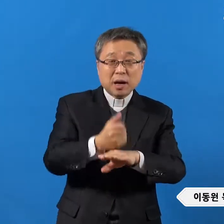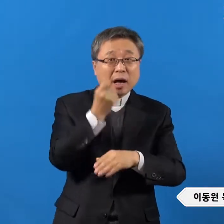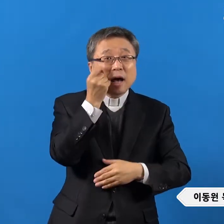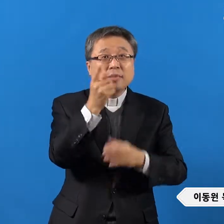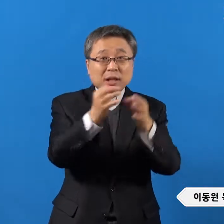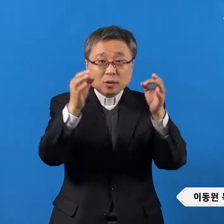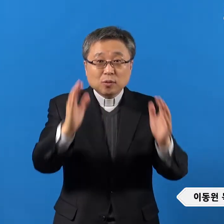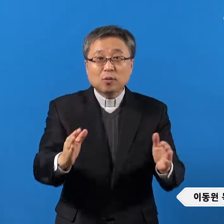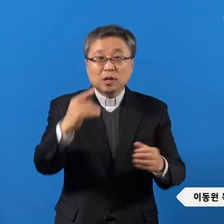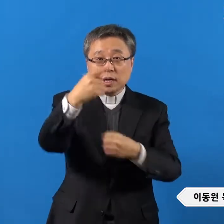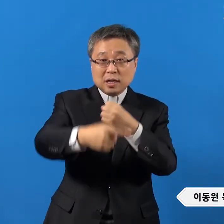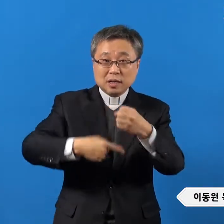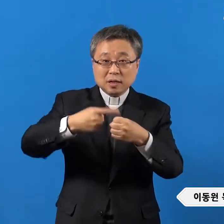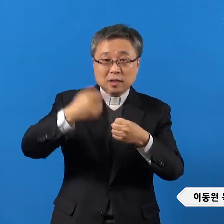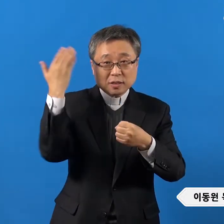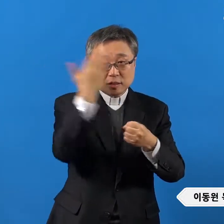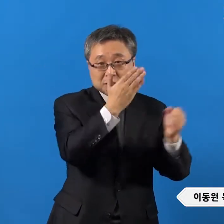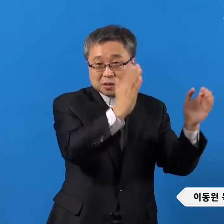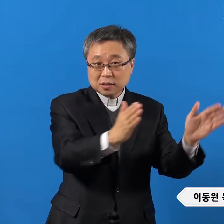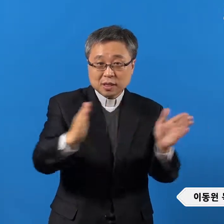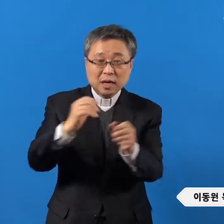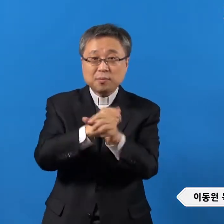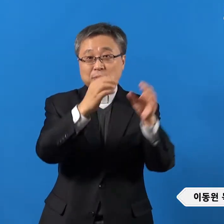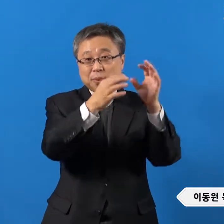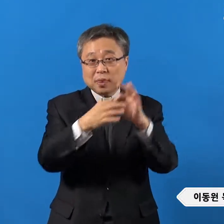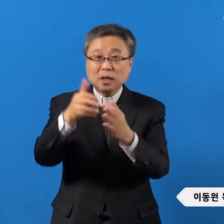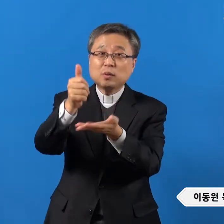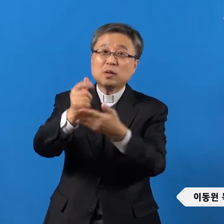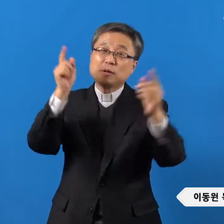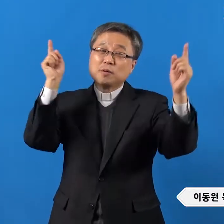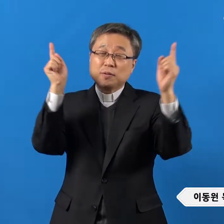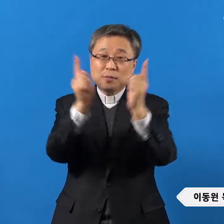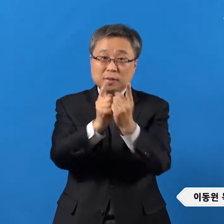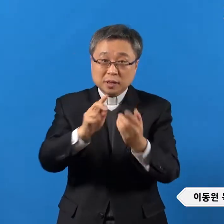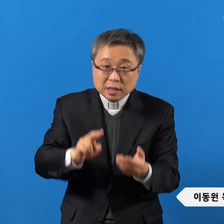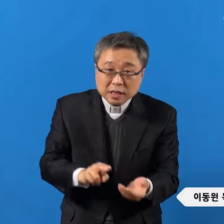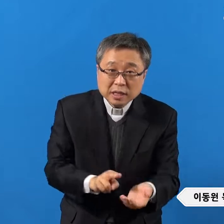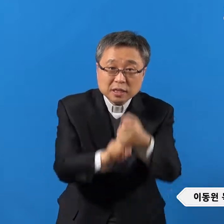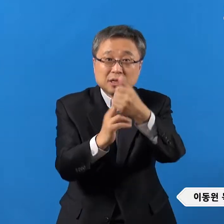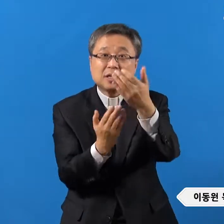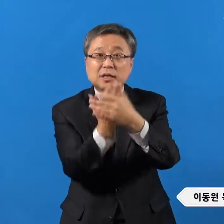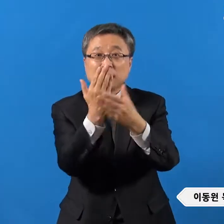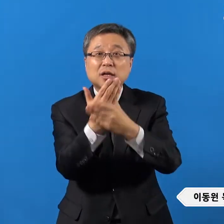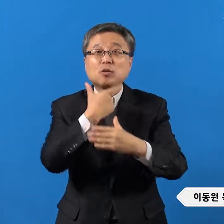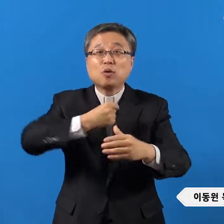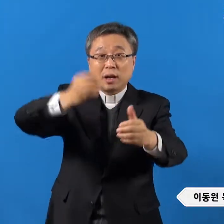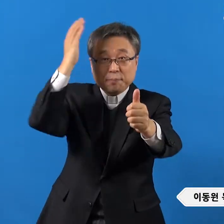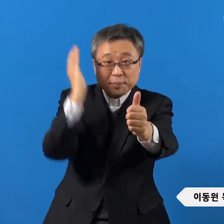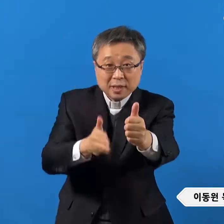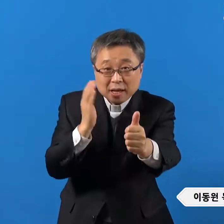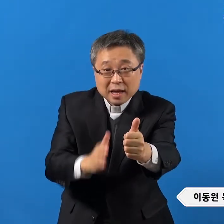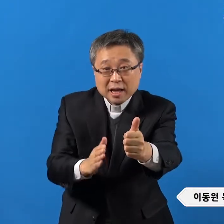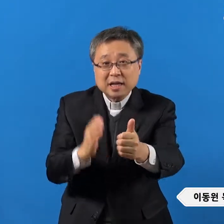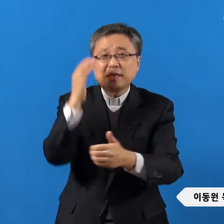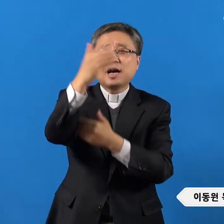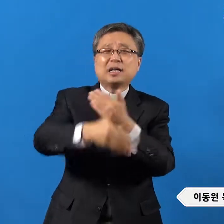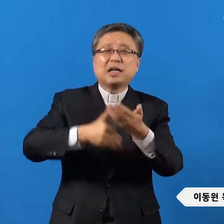해를 정리하면서 그분을 만나시는 기적이 일어나기를 바랍니다. 그 하나님께서 우리의